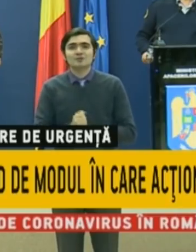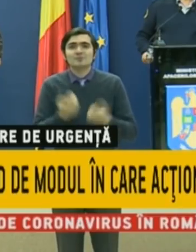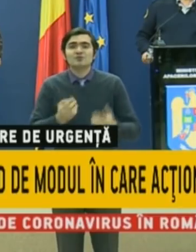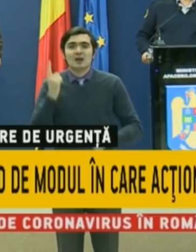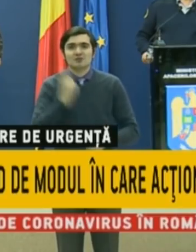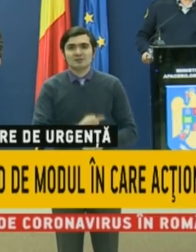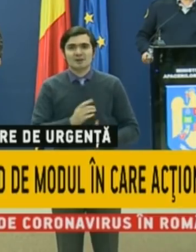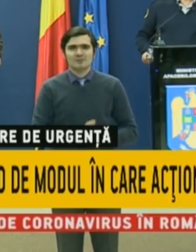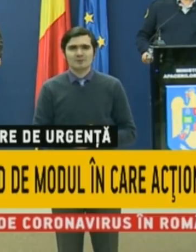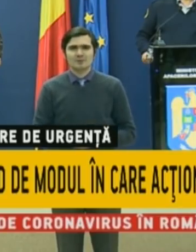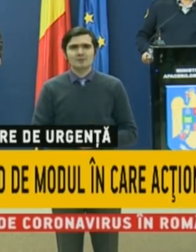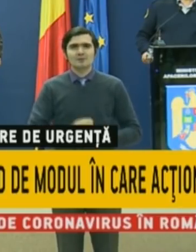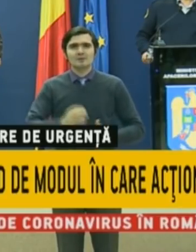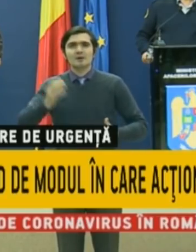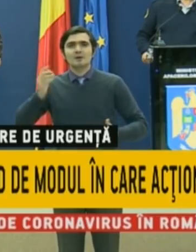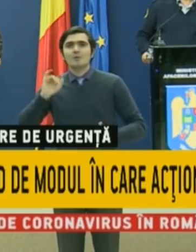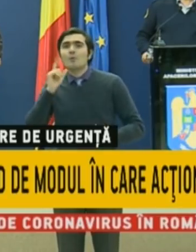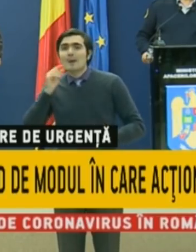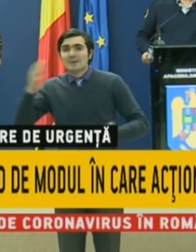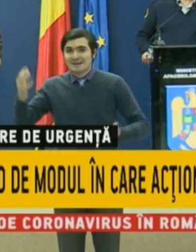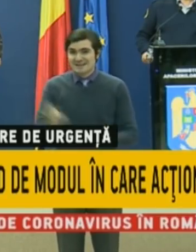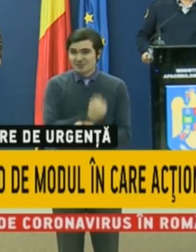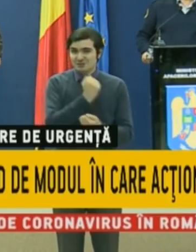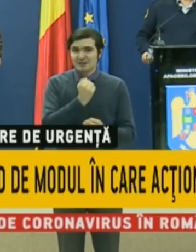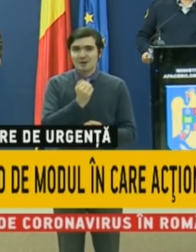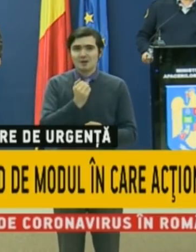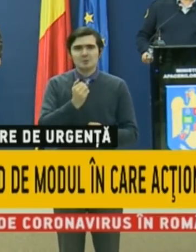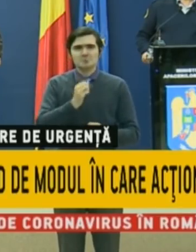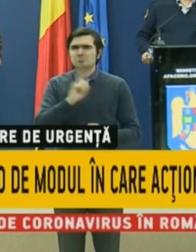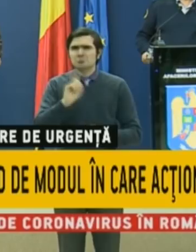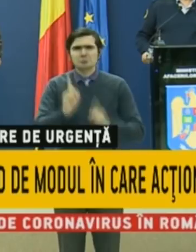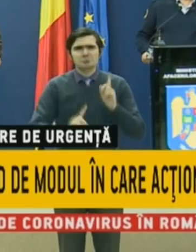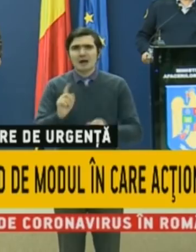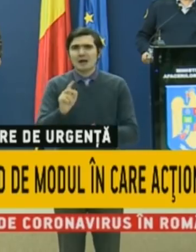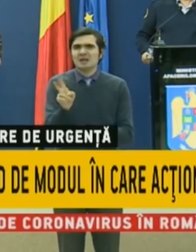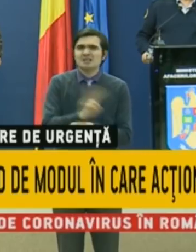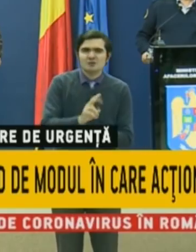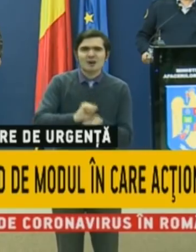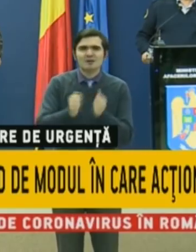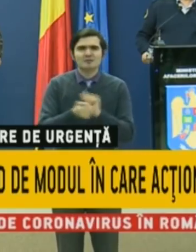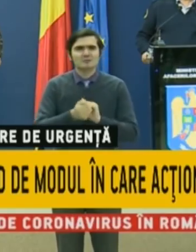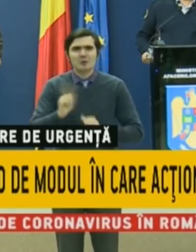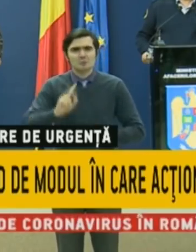Învingătorii nu sunt cei care trișează și nu sunt cei care ne socotesc regulile.